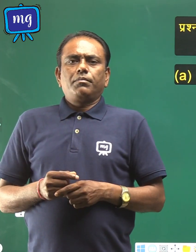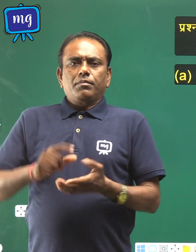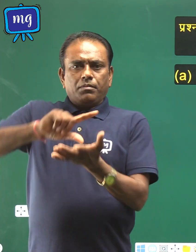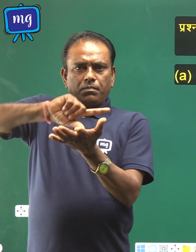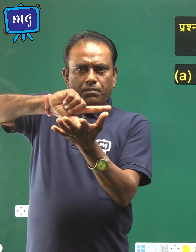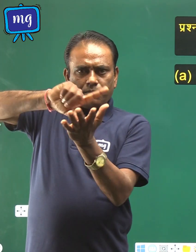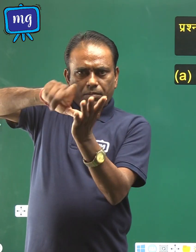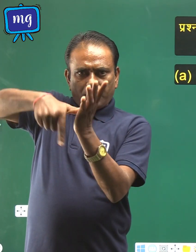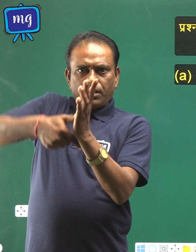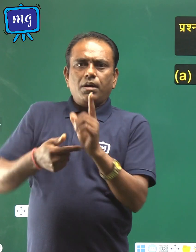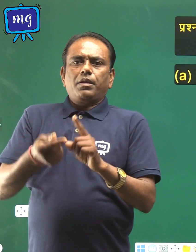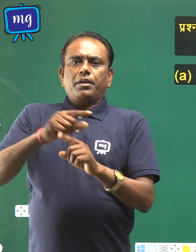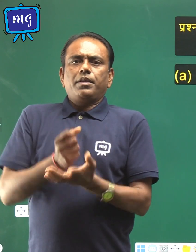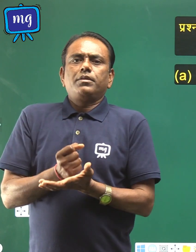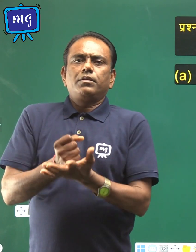प्रकार की